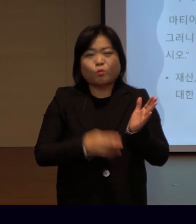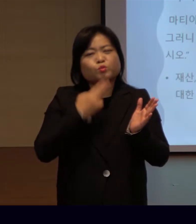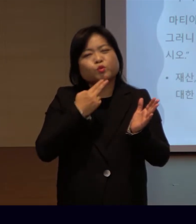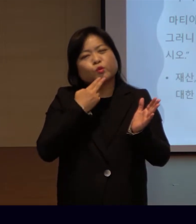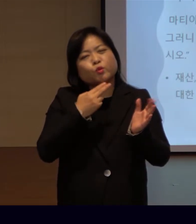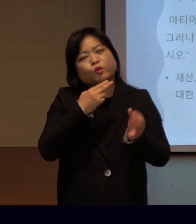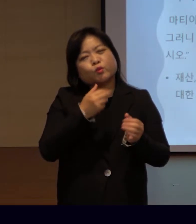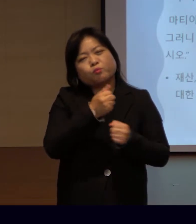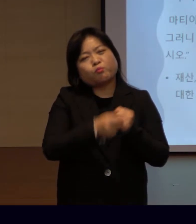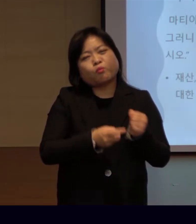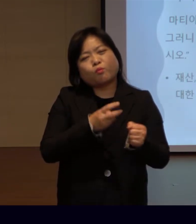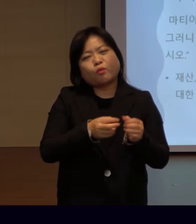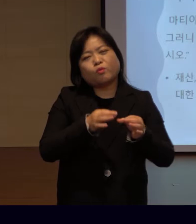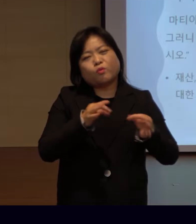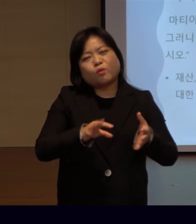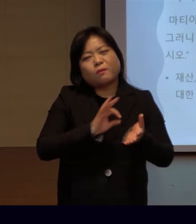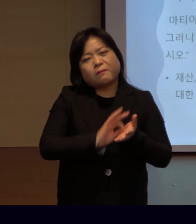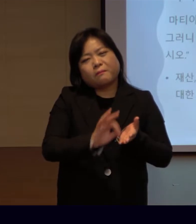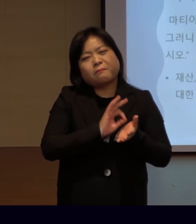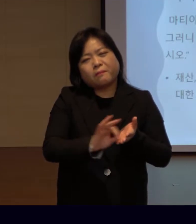몇 년 동안에